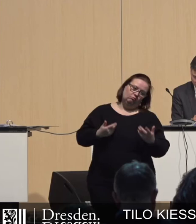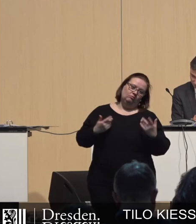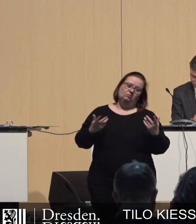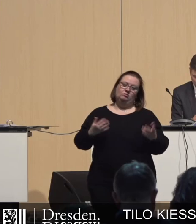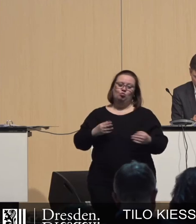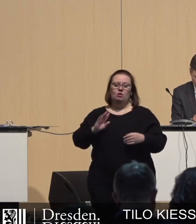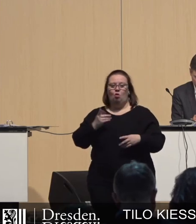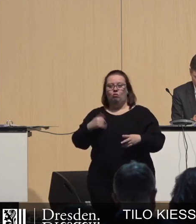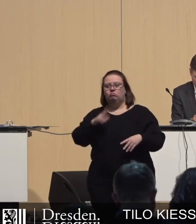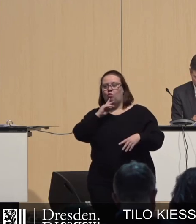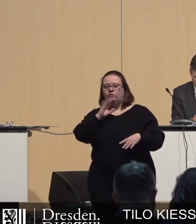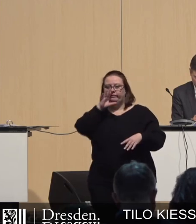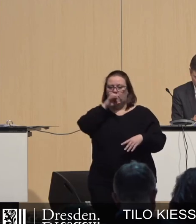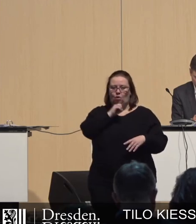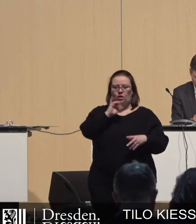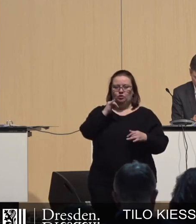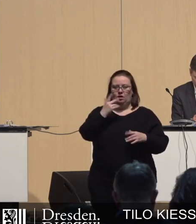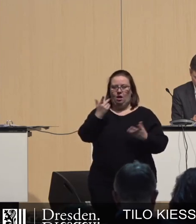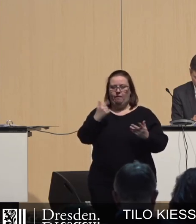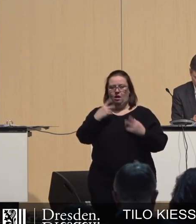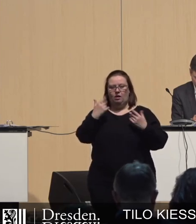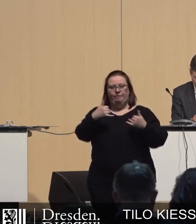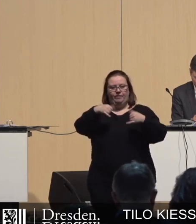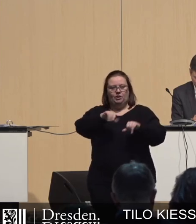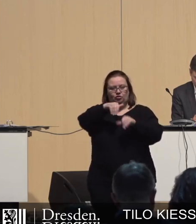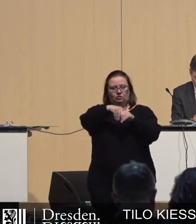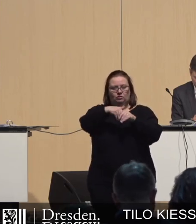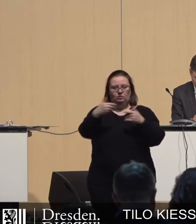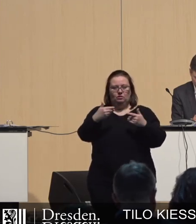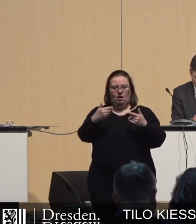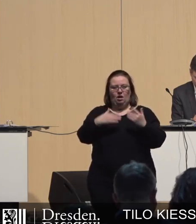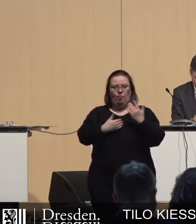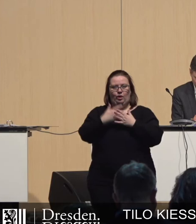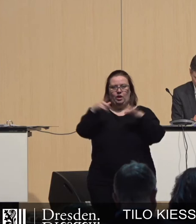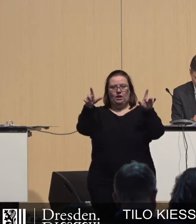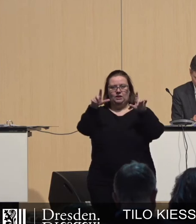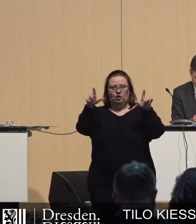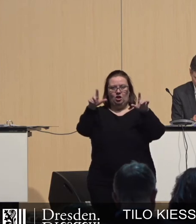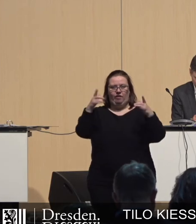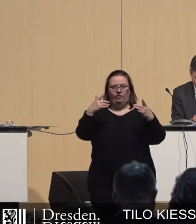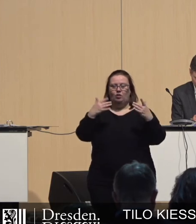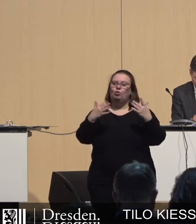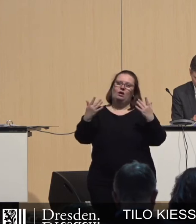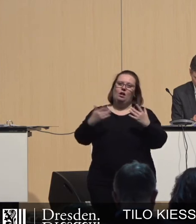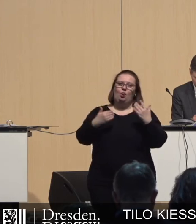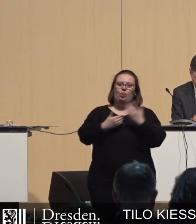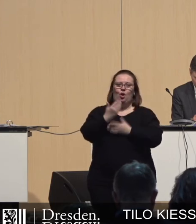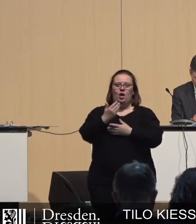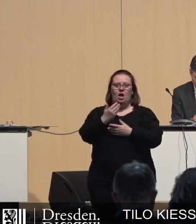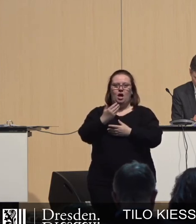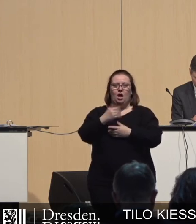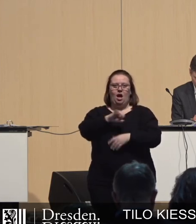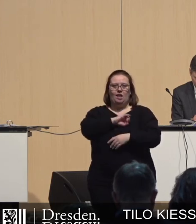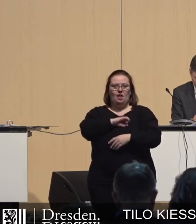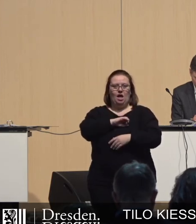immer vertraulich gestempelt ist, ist ja eine Verpflichtung der neuen Gesellschaft, also der Verpflichtung der Anteilseigner der